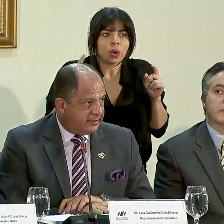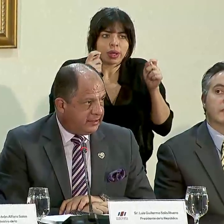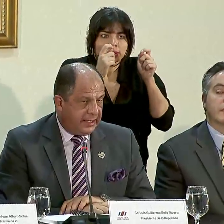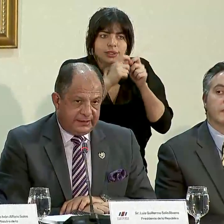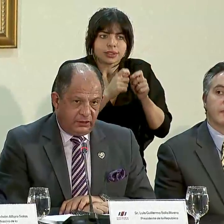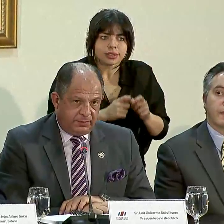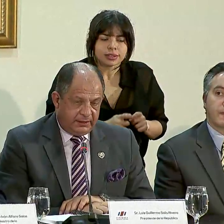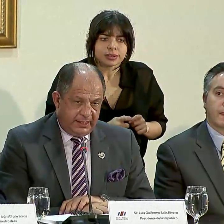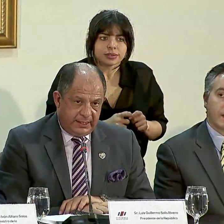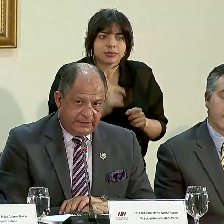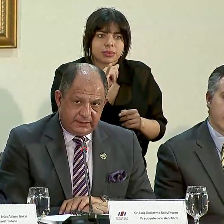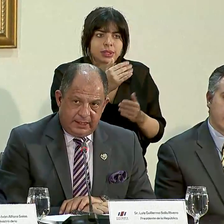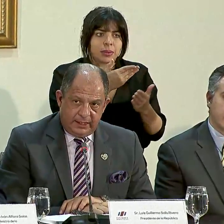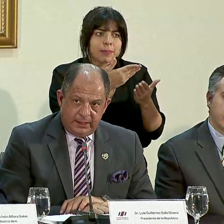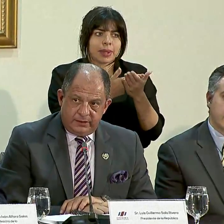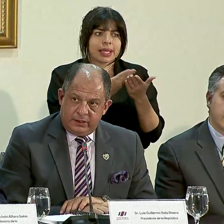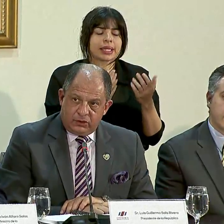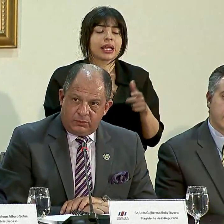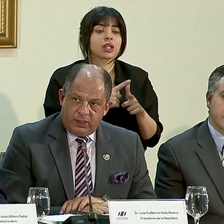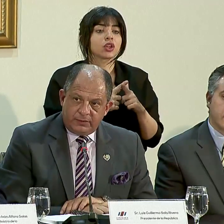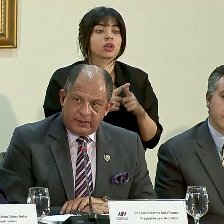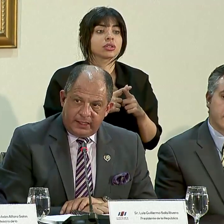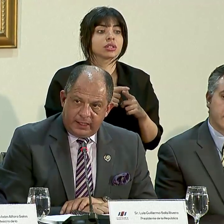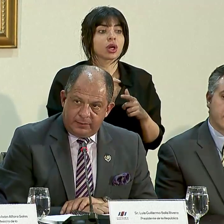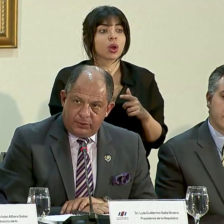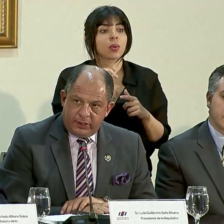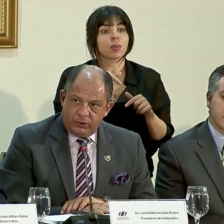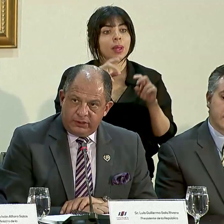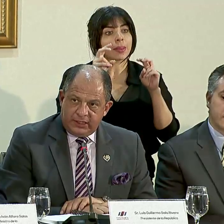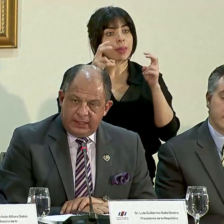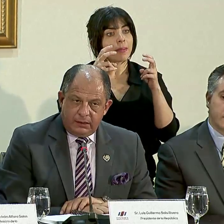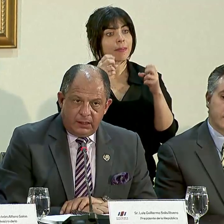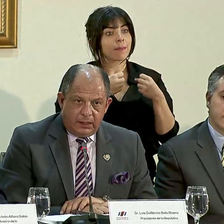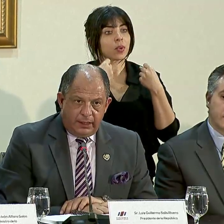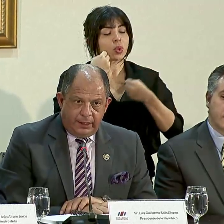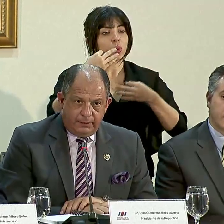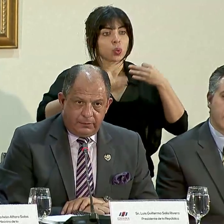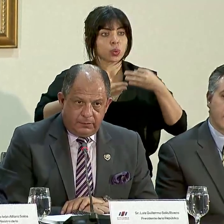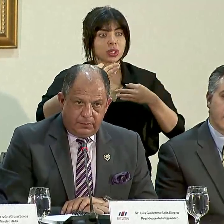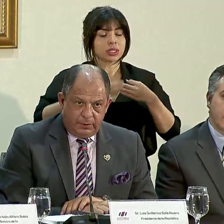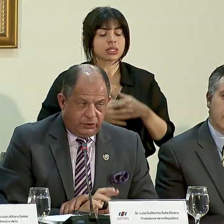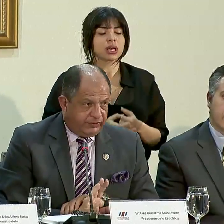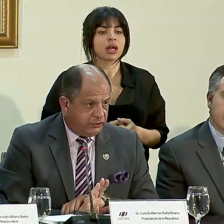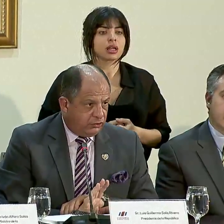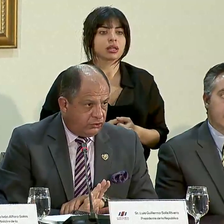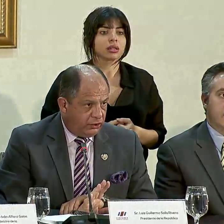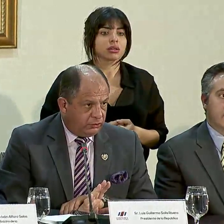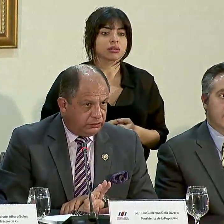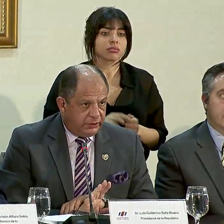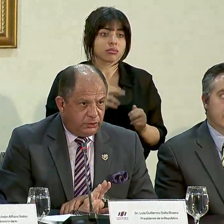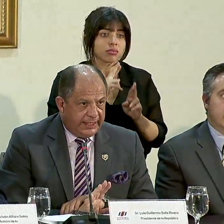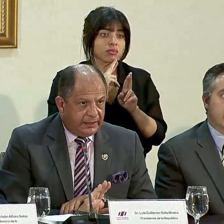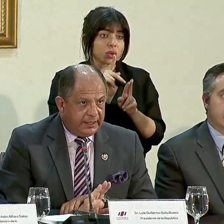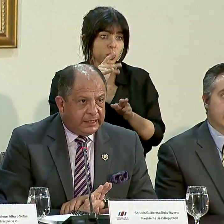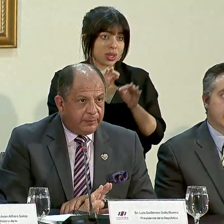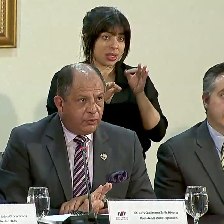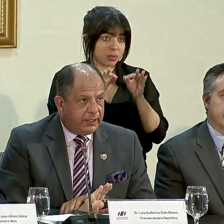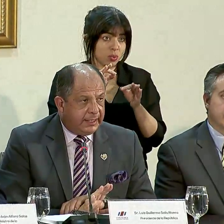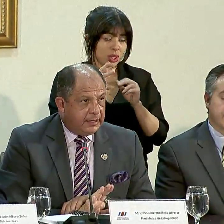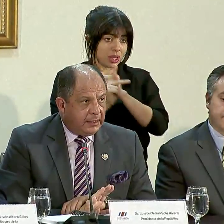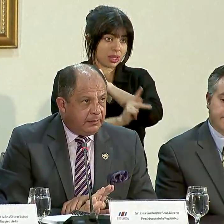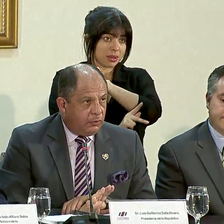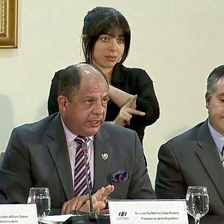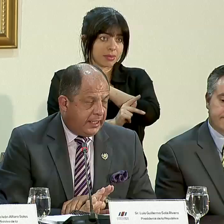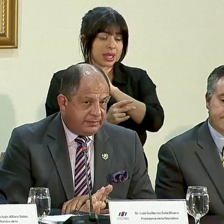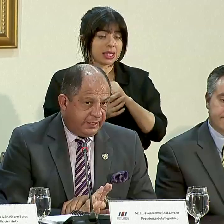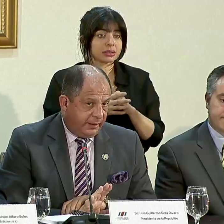términos en que esta ha sido planteada. Así es que, siendo como es materia del Poder Judicial y una resolución de un tribunal de la